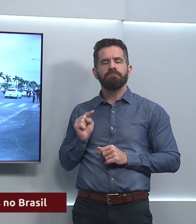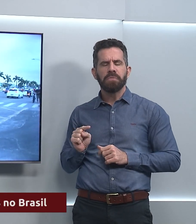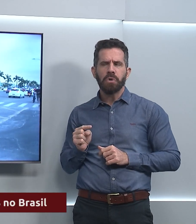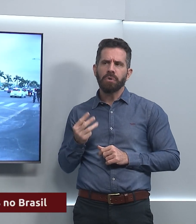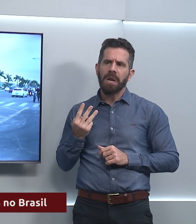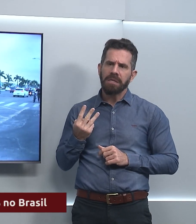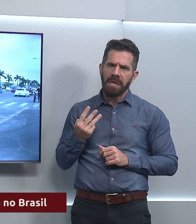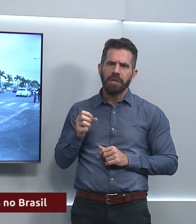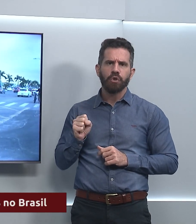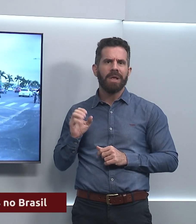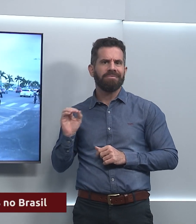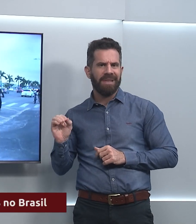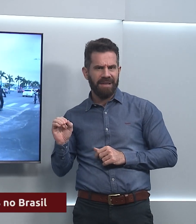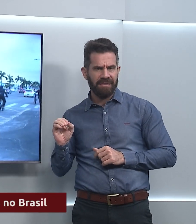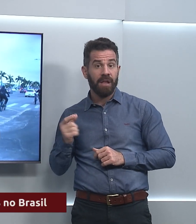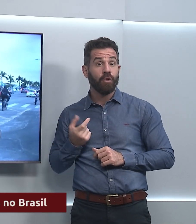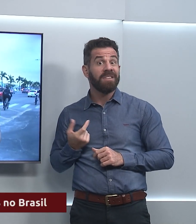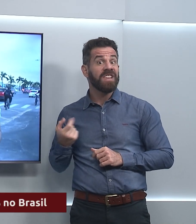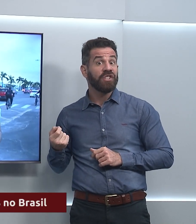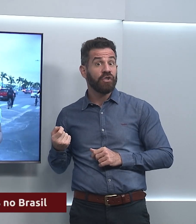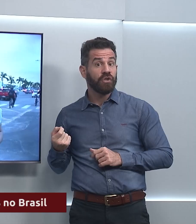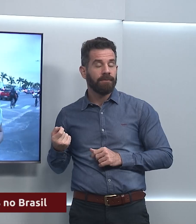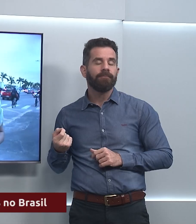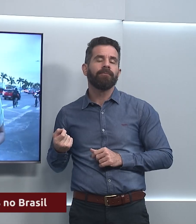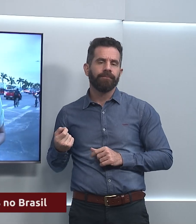6.380 em 2020 para